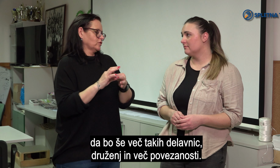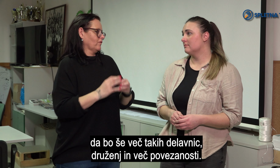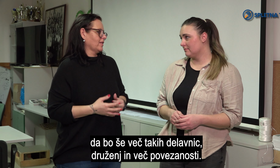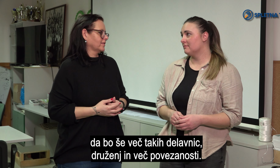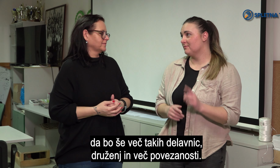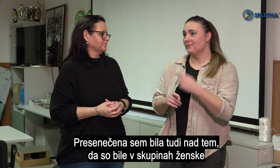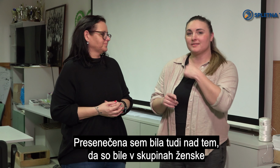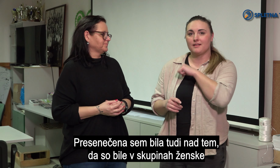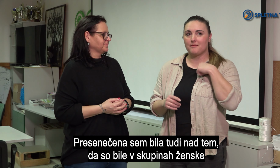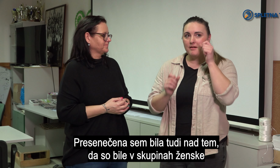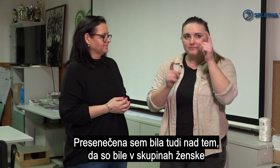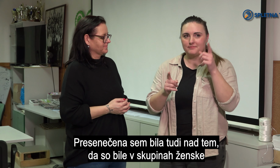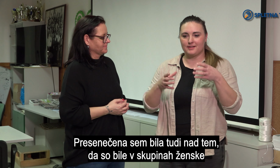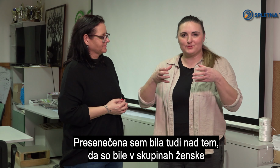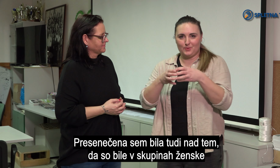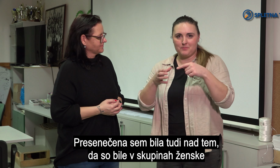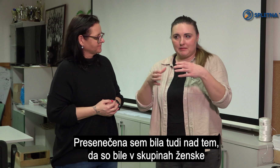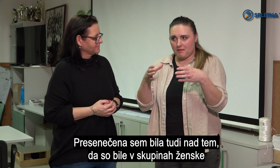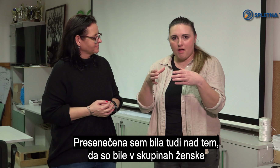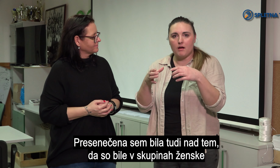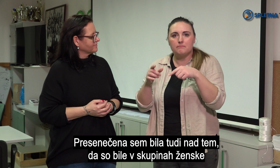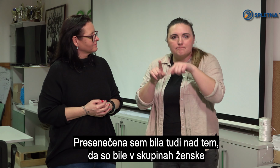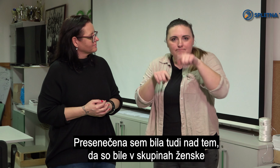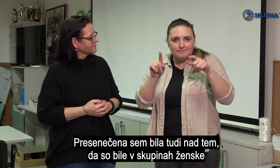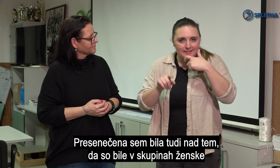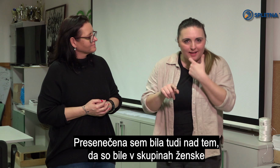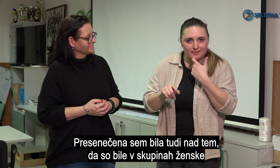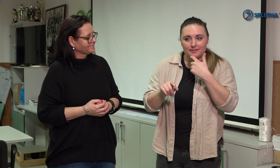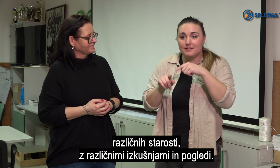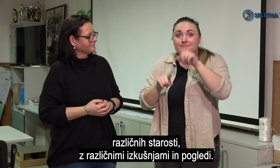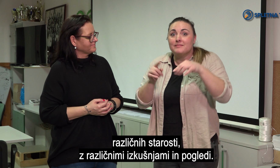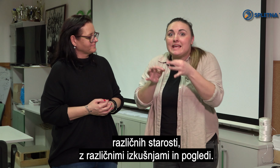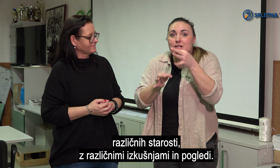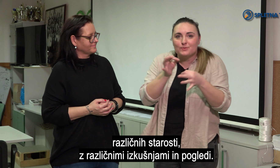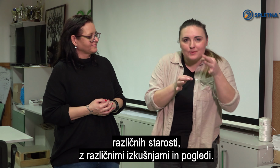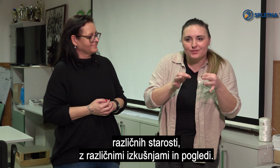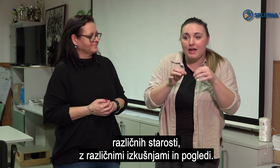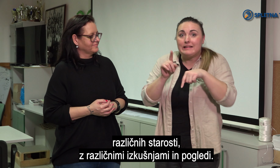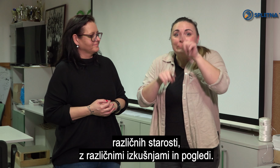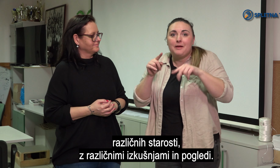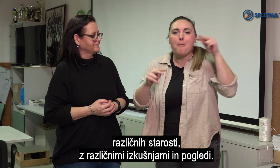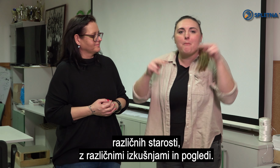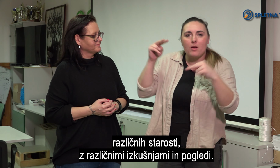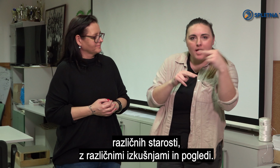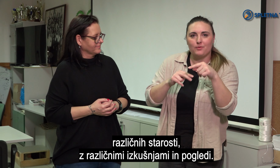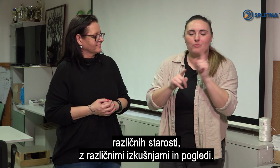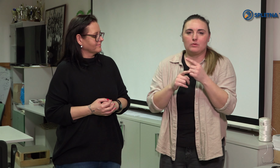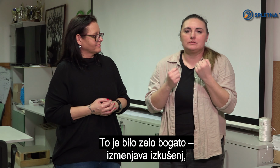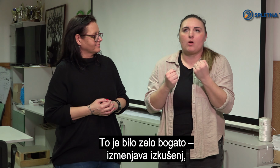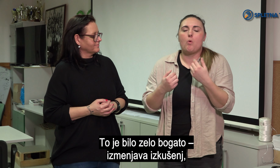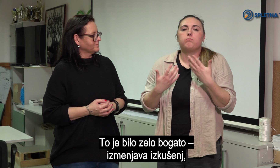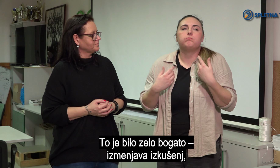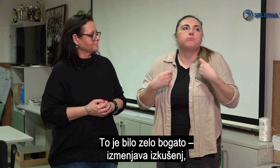sem bila tudi nad tem, da so bile v skupinah ženske različnih starosti, z različnimi izkušnjami in pogledi. To je bilo